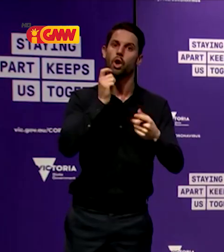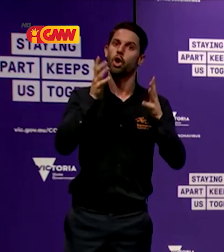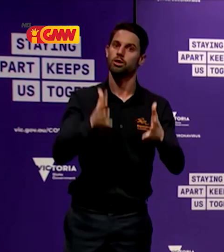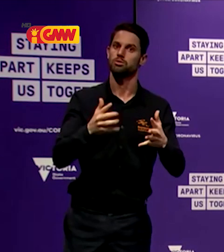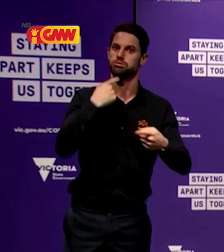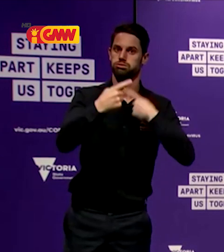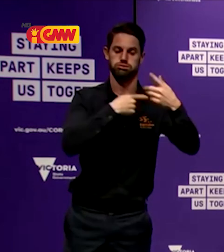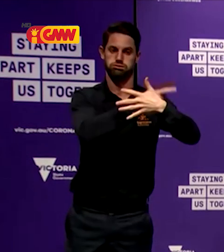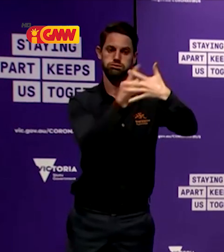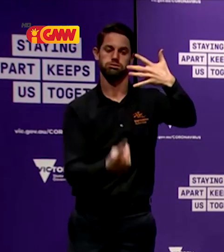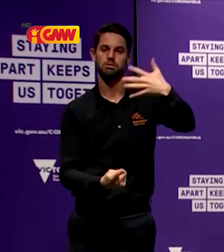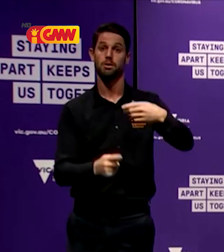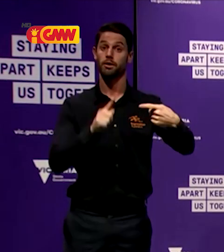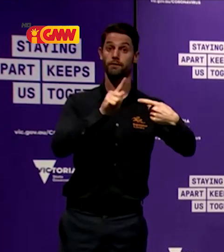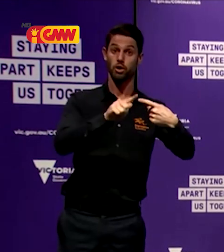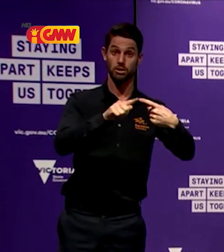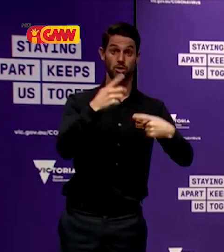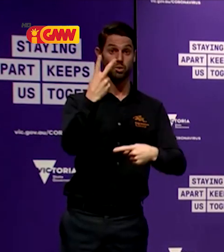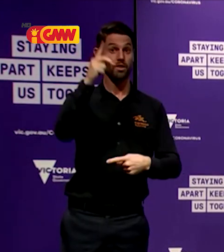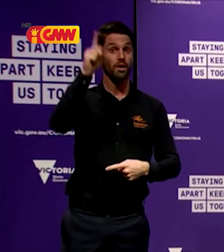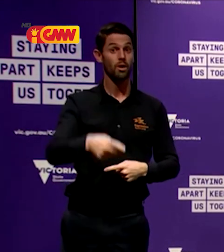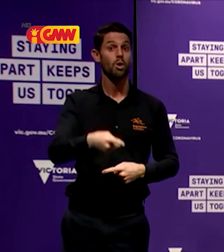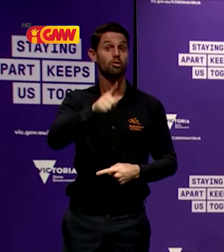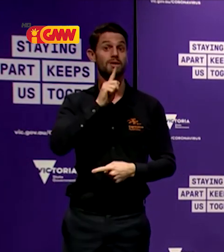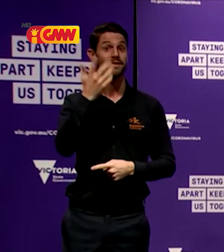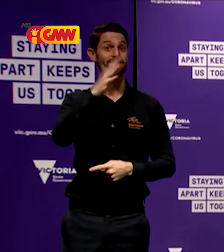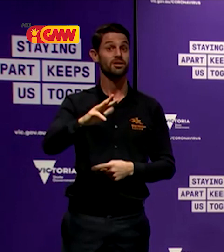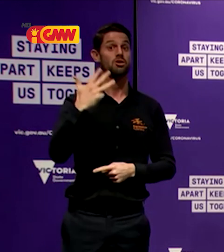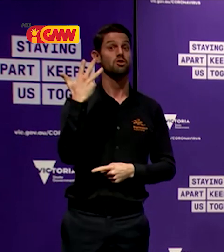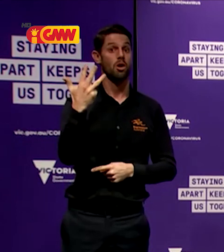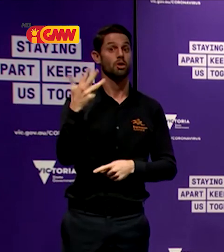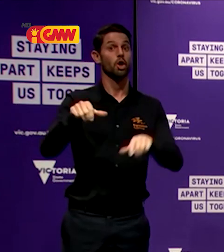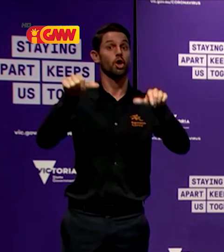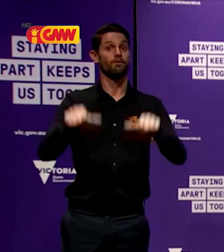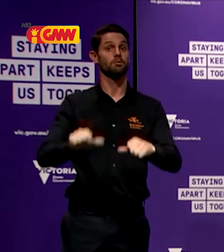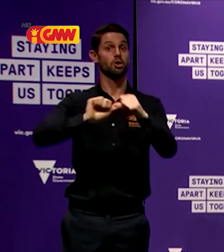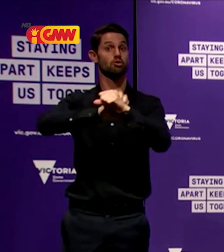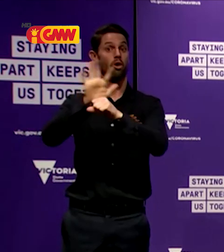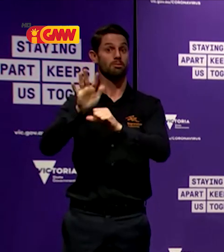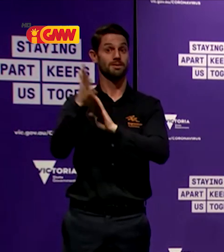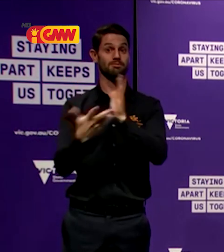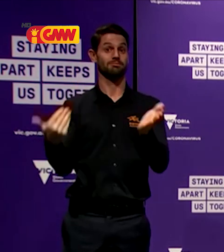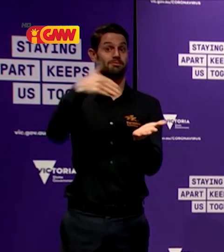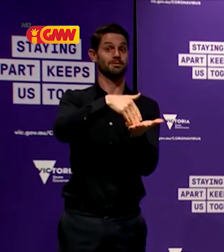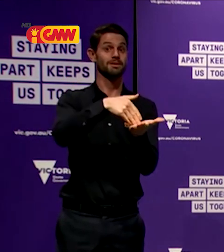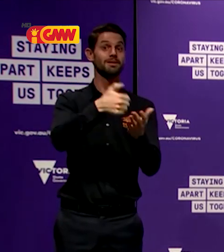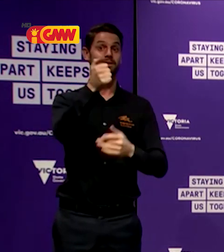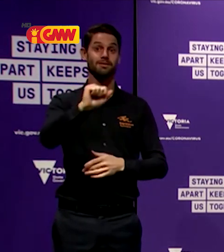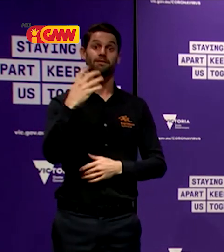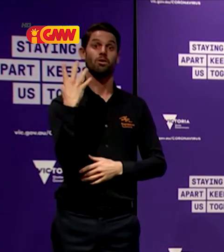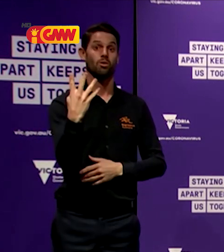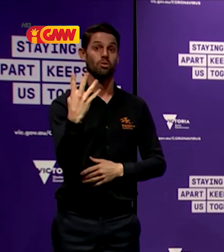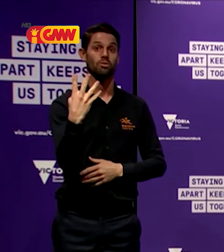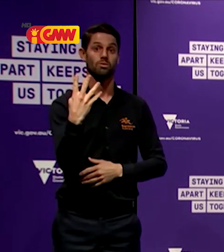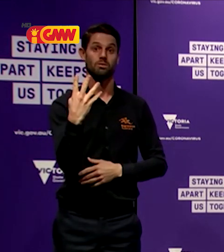multa. Restrição fone ne implementa tamba Estado australiano rua ne. Tenta ato alivia restrição e fronteira doméstica